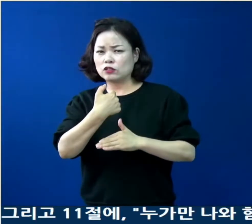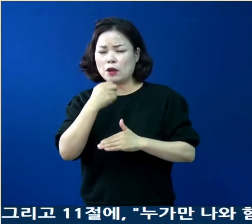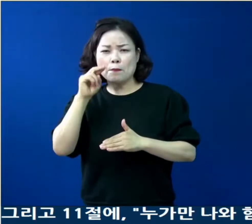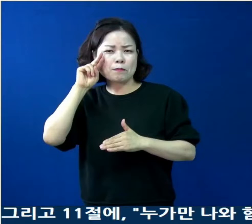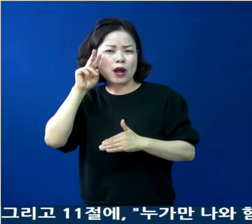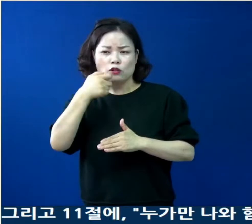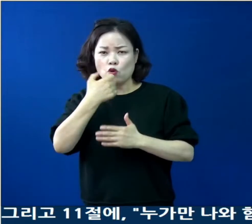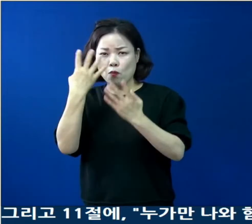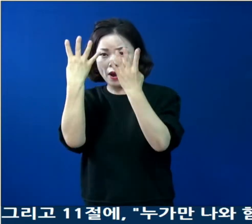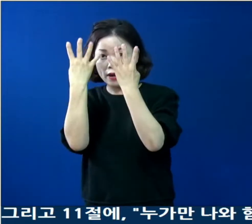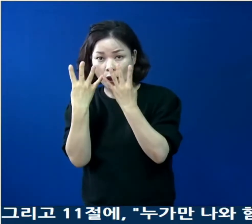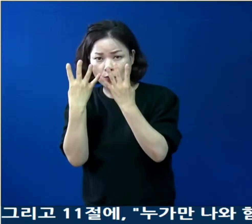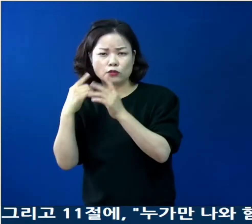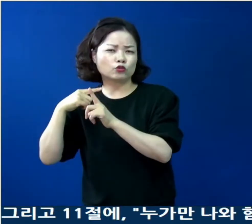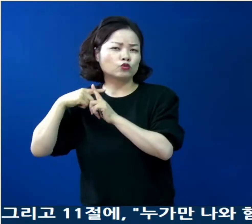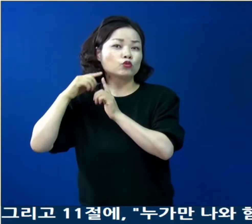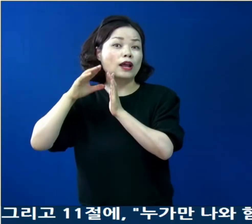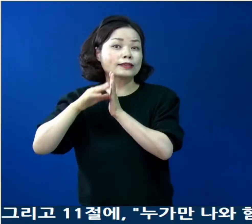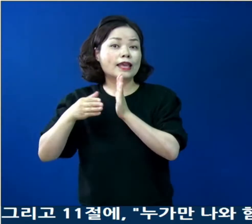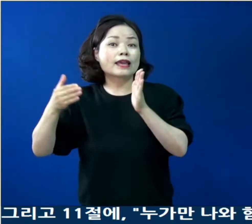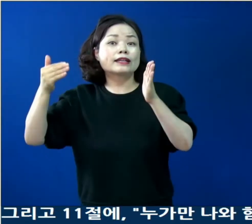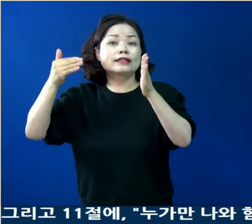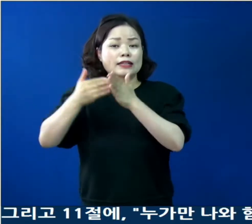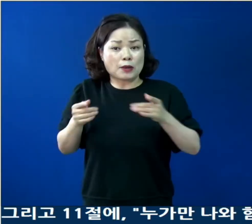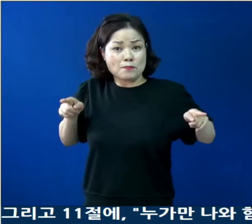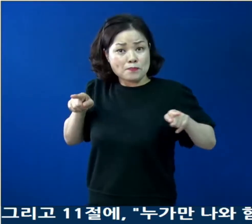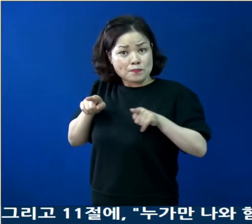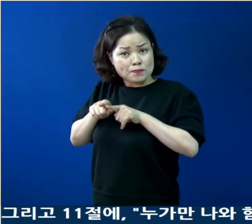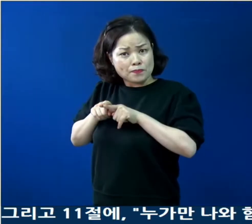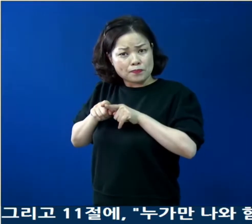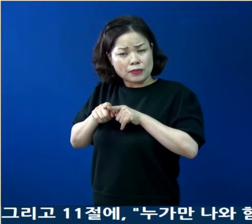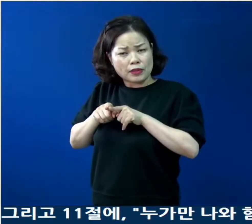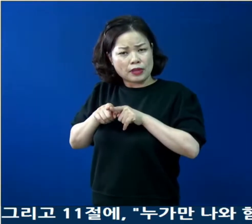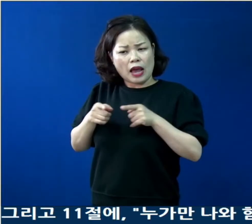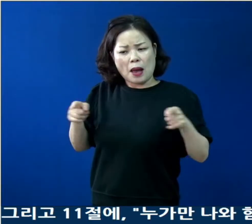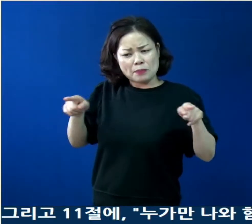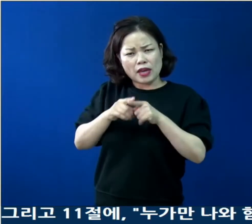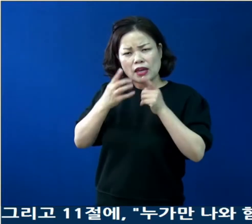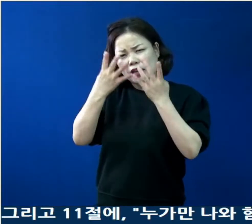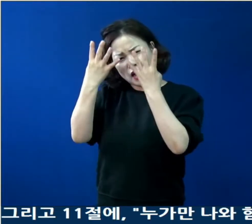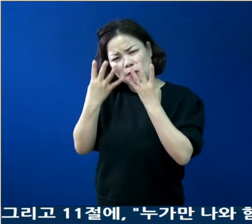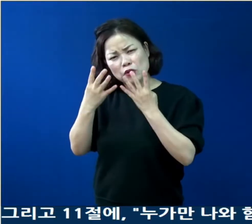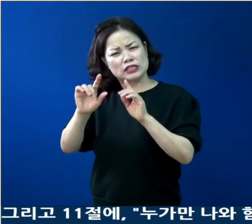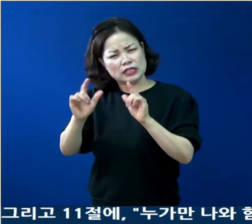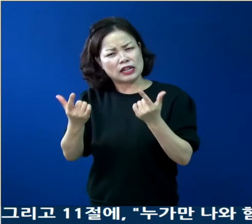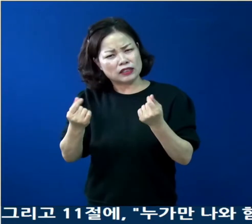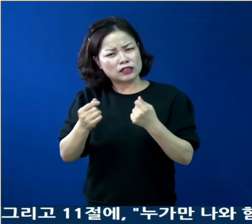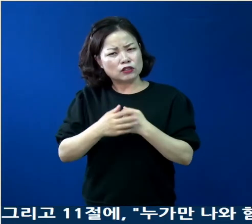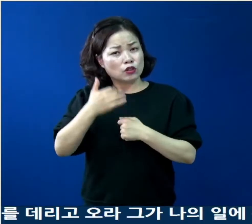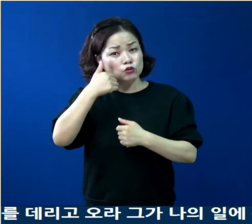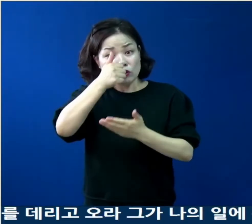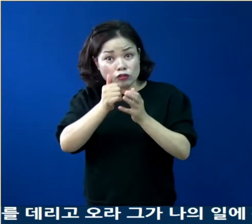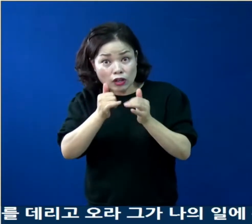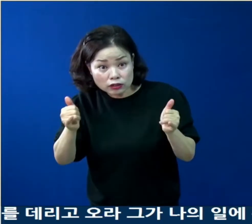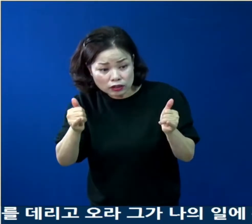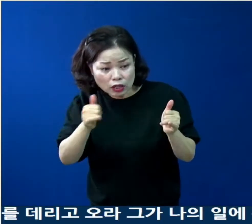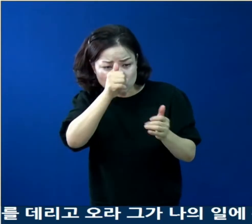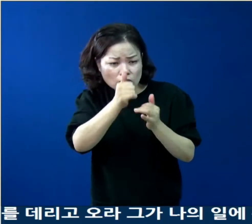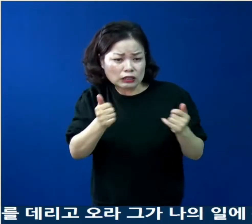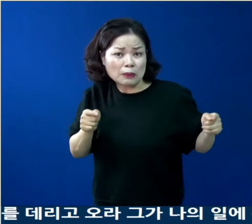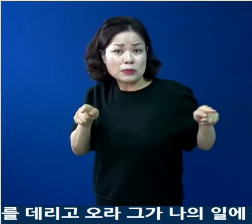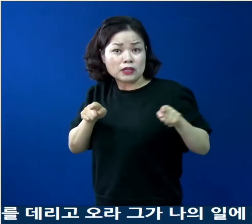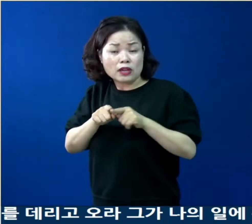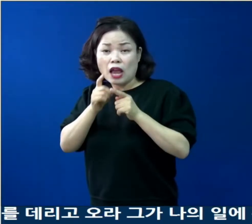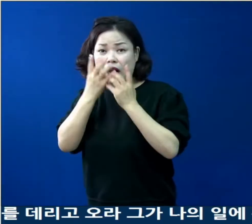순교할 때까지 바울 곁에 있었다. 아마도 같이 감옥에 들어가 있지는 않았을 거예요. 여러분 한번 상상을 해보세요. 누가 죄인인데 죄인이랑